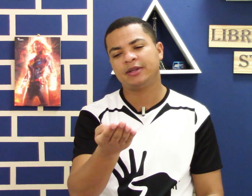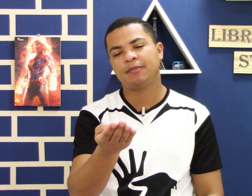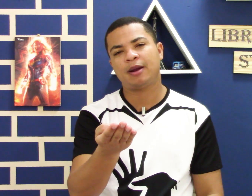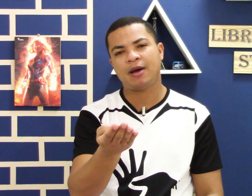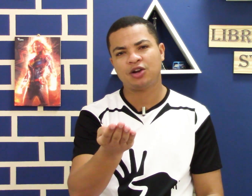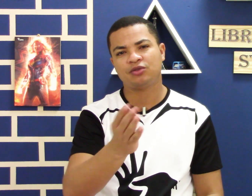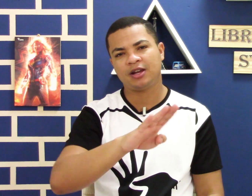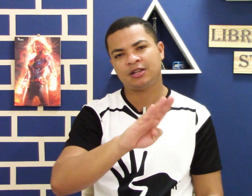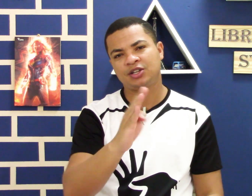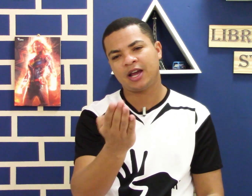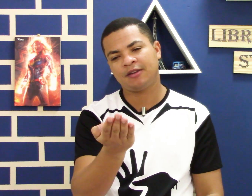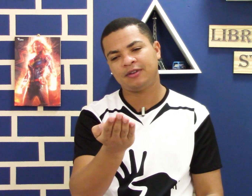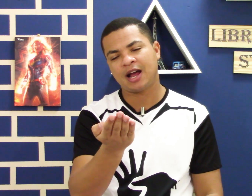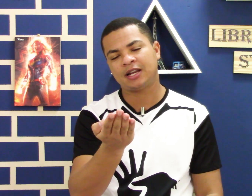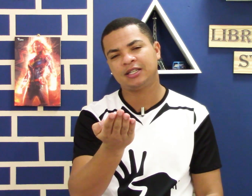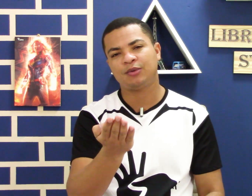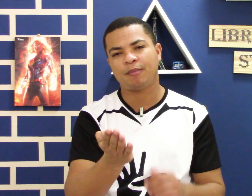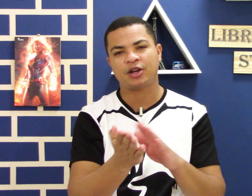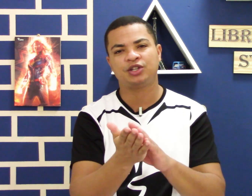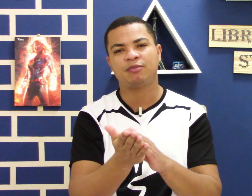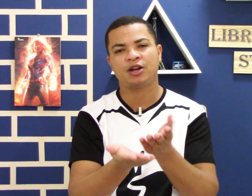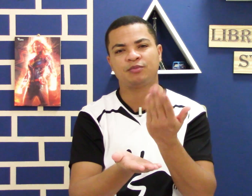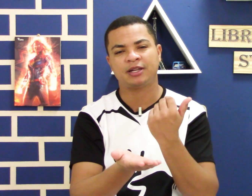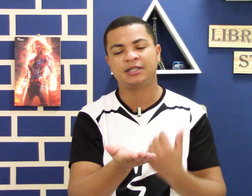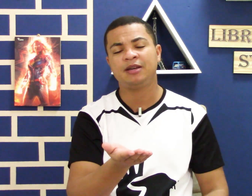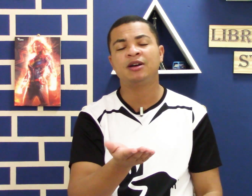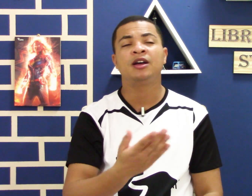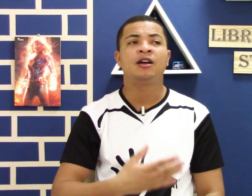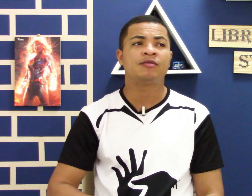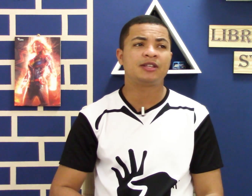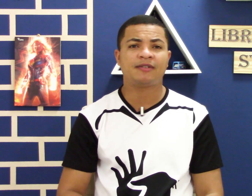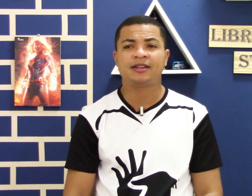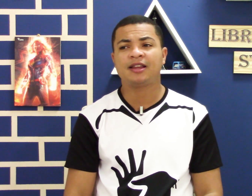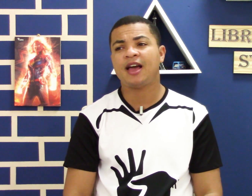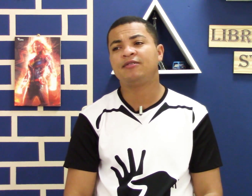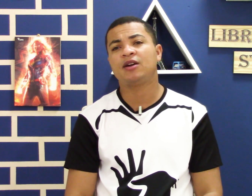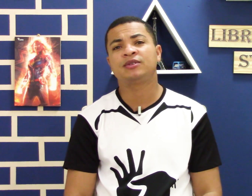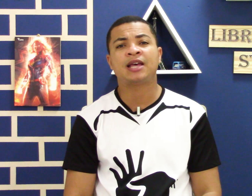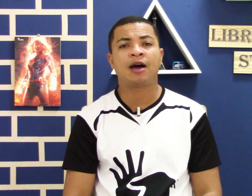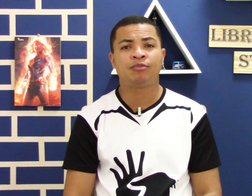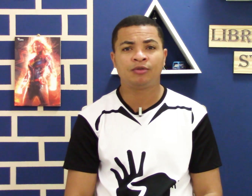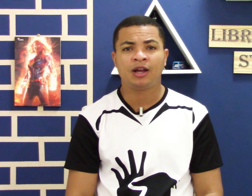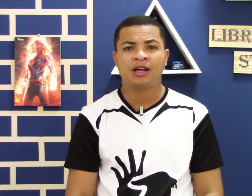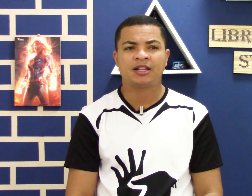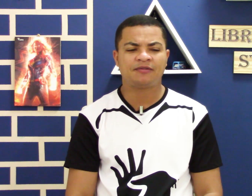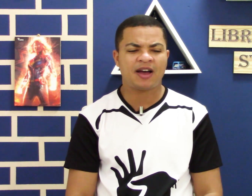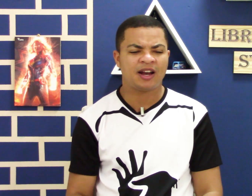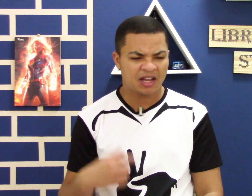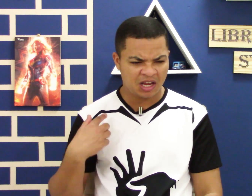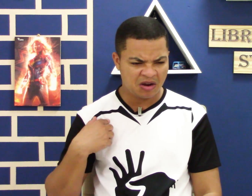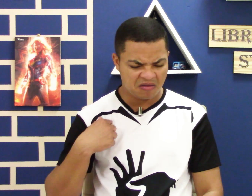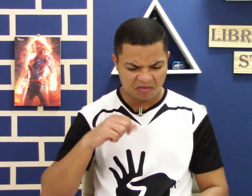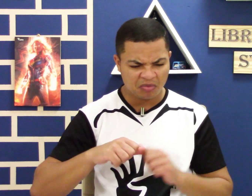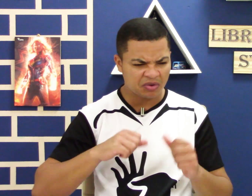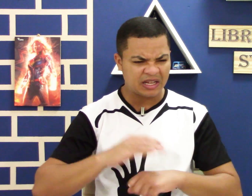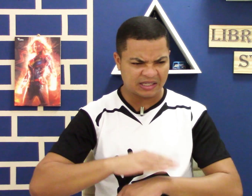para baixo, né? Deixar ela virada assim, com a parte de baixo para cima, você vai, sei lá, virar um sapo. Aí você fala, eu? Muda